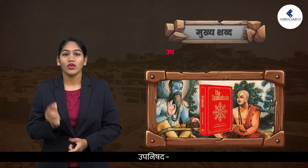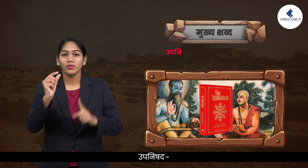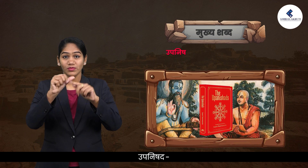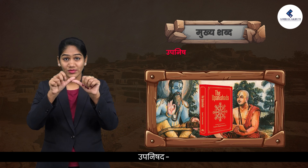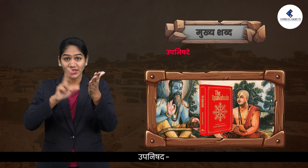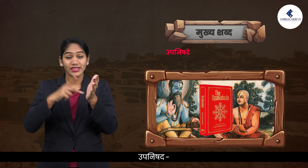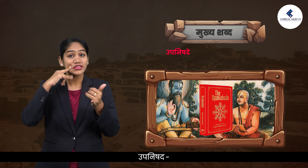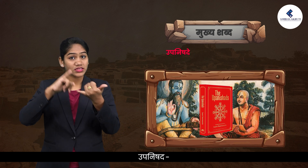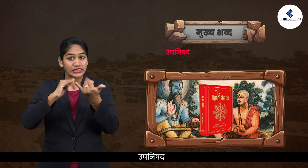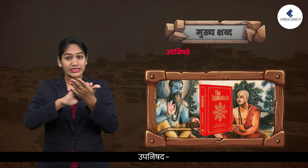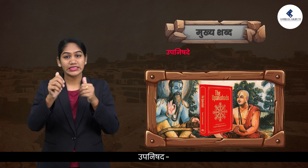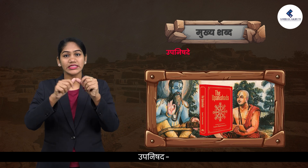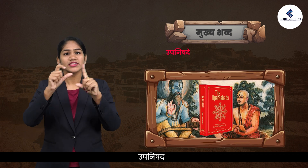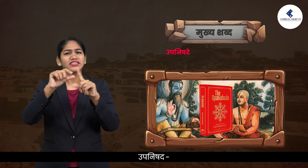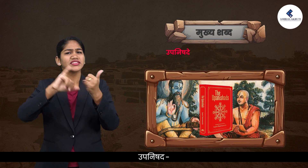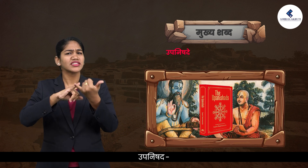उपनिषद,